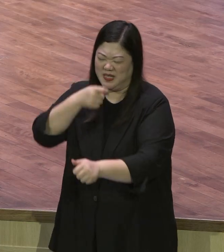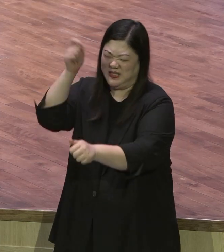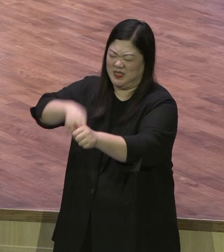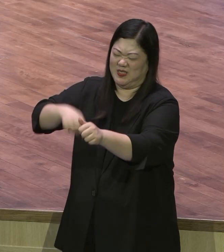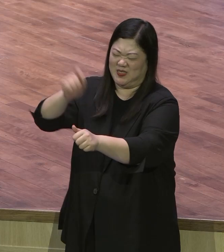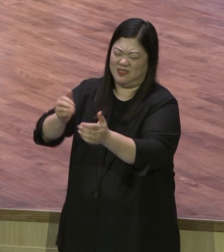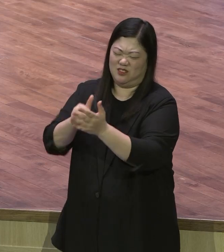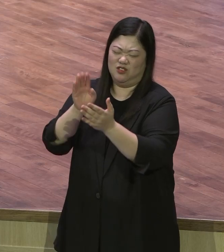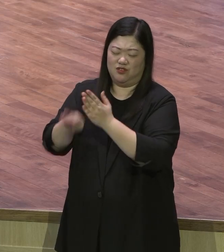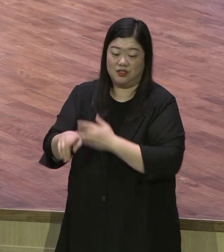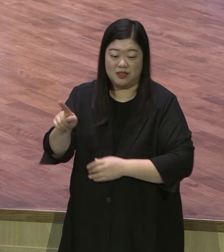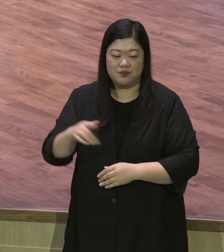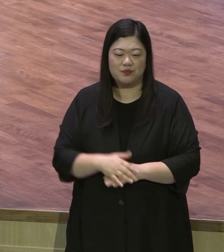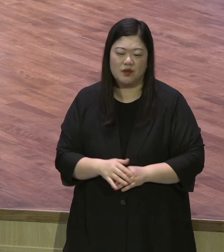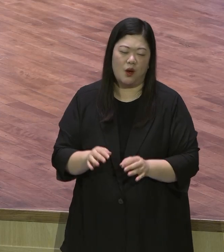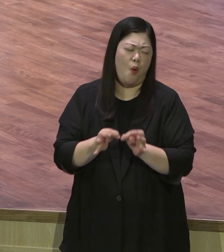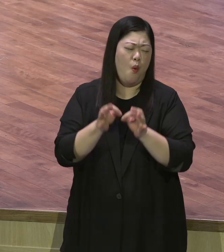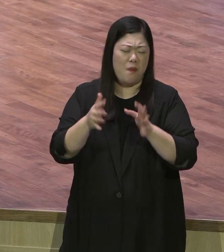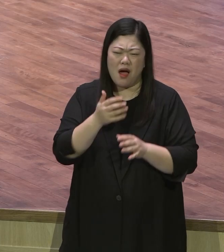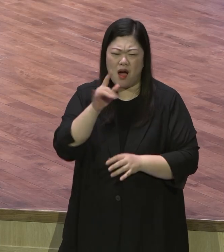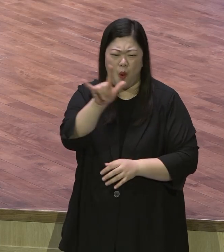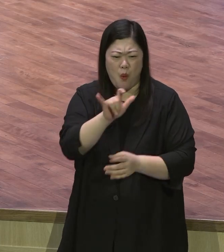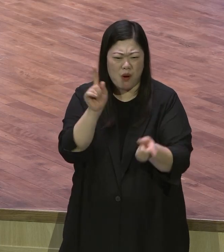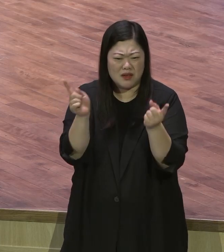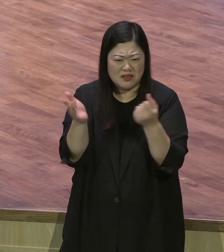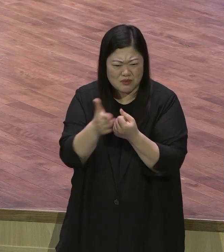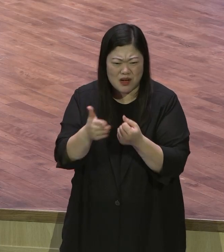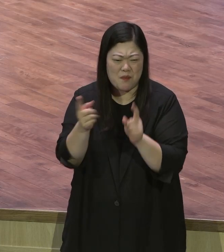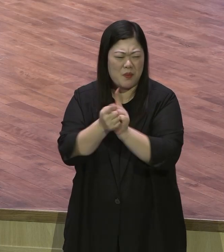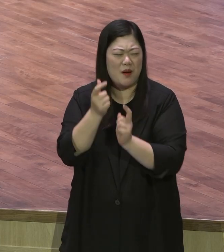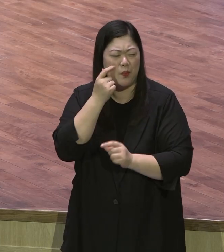뺐어요. 두 달 만에